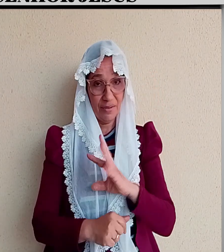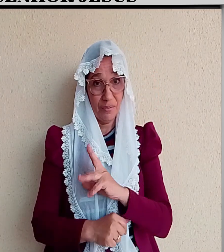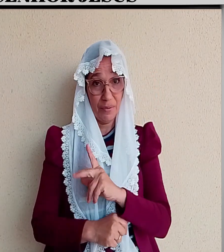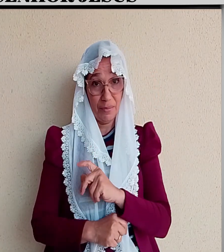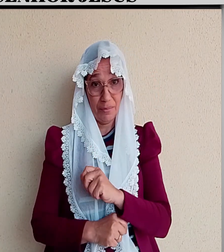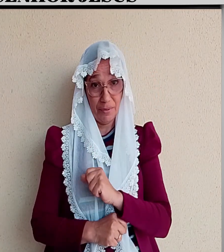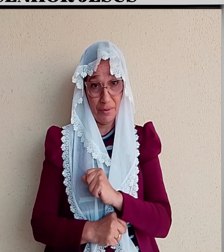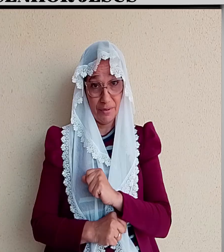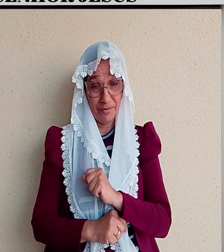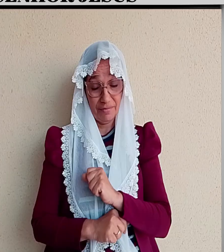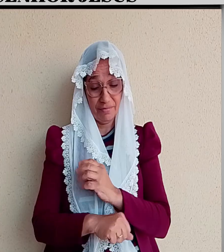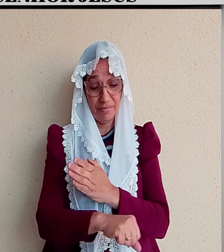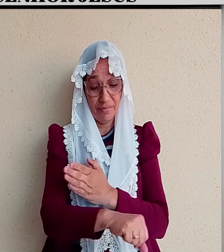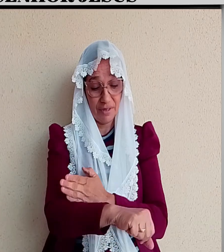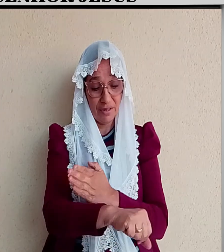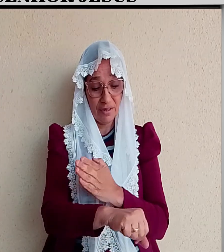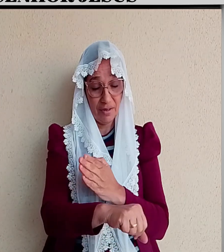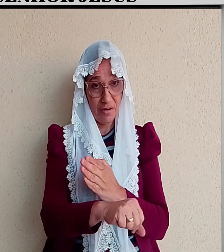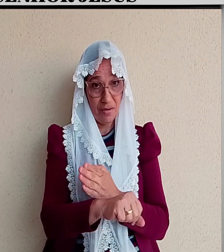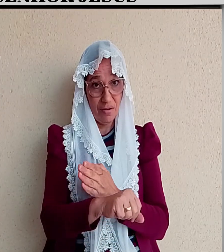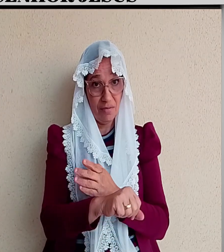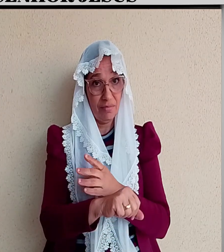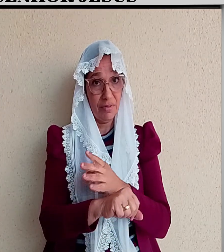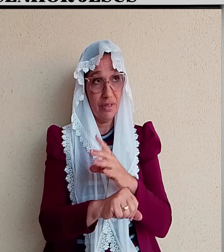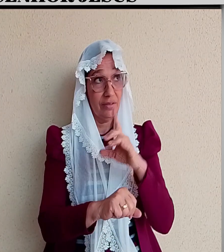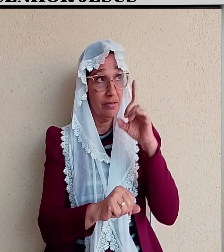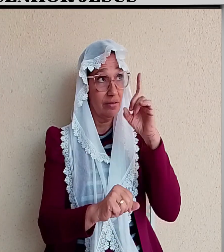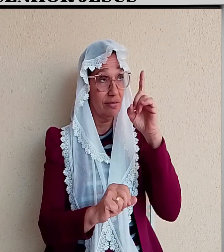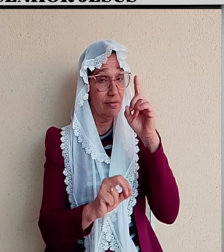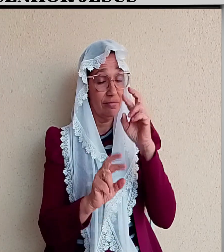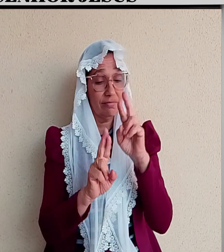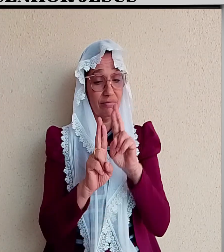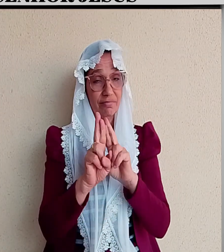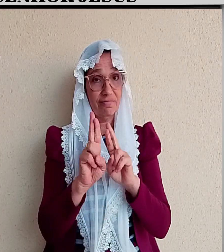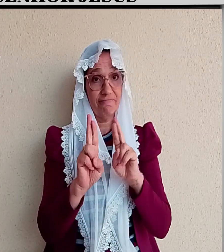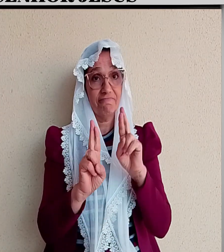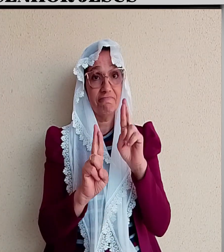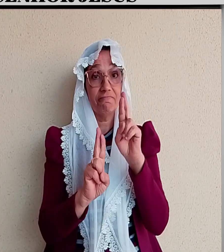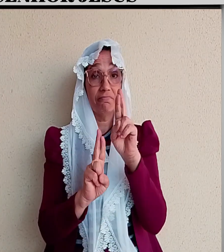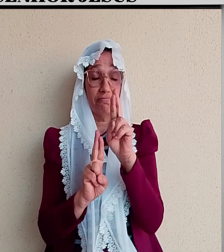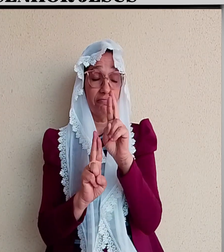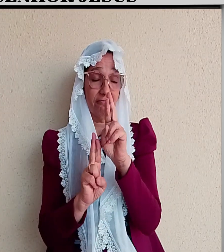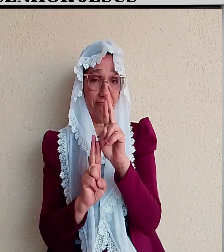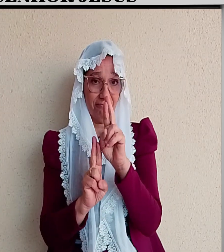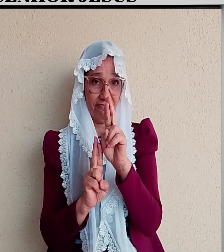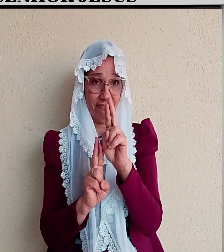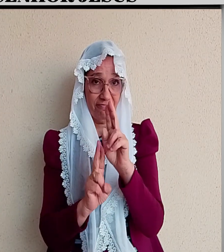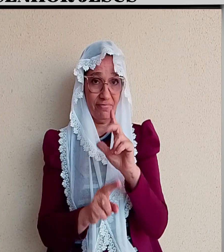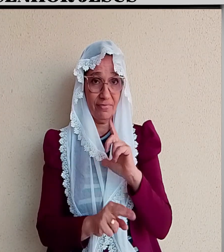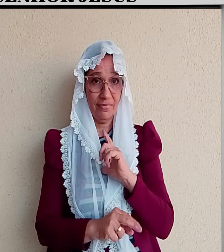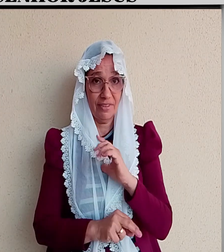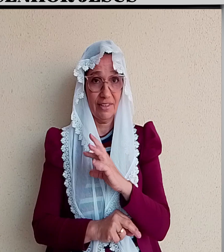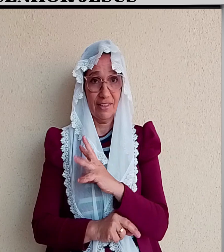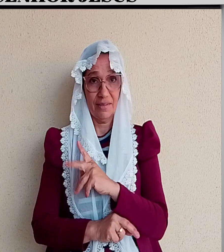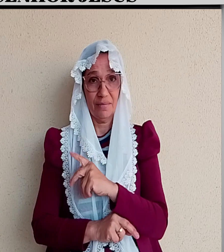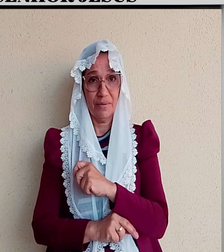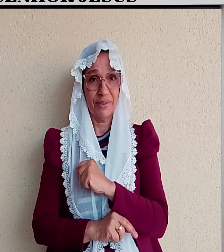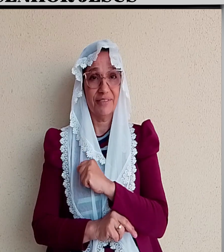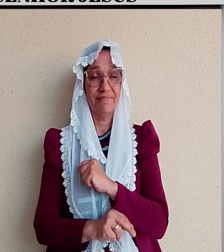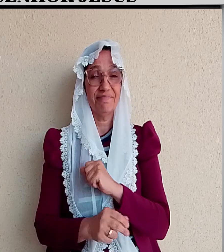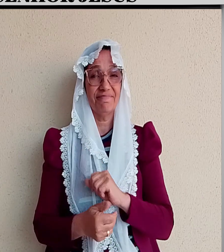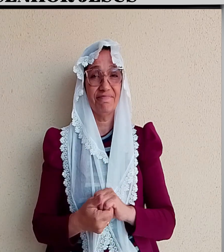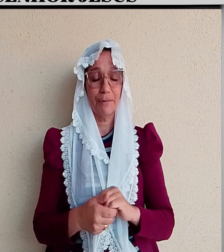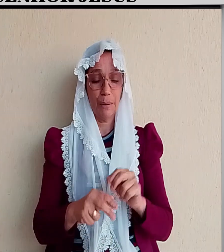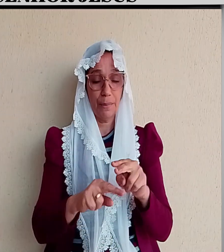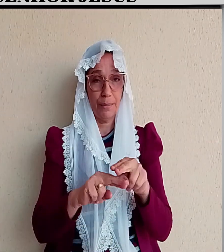Jesus. O João é aquele que recebe segredo. O João é aquele que vive no meio da dor. O João é aquele que não nega. Aleluia. O João